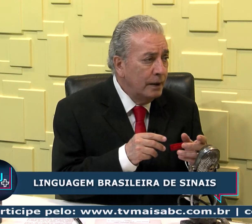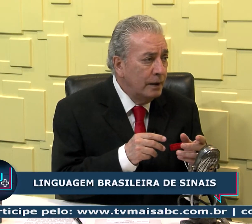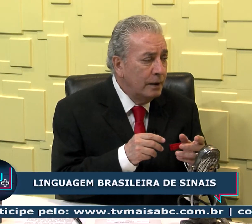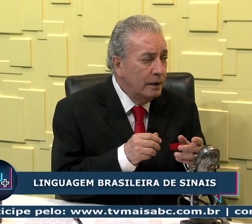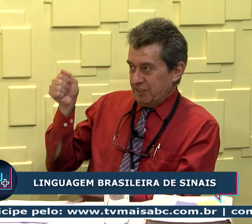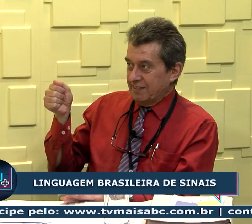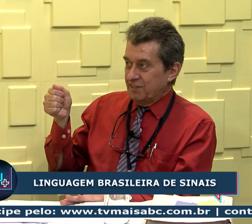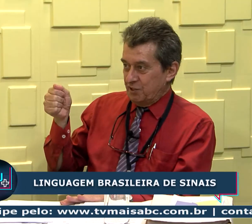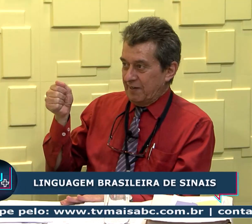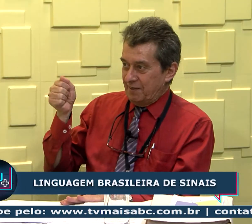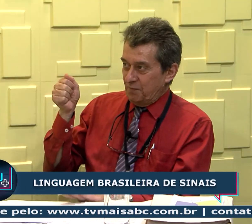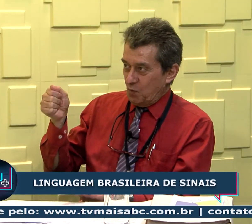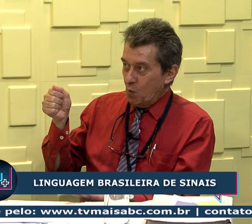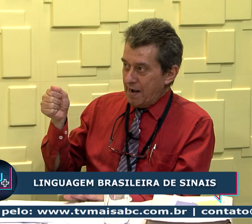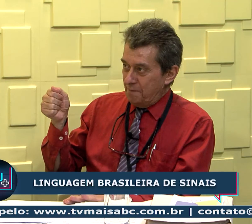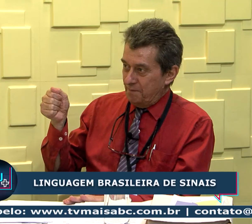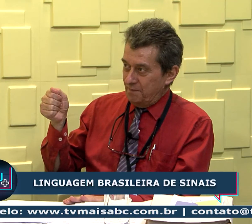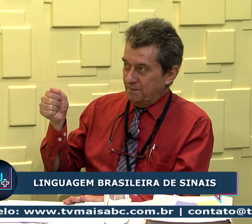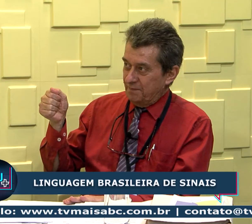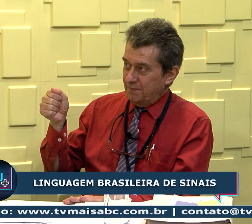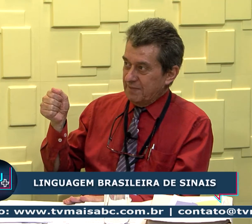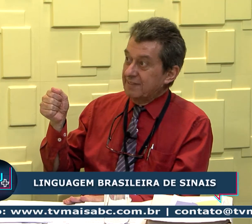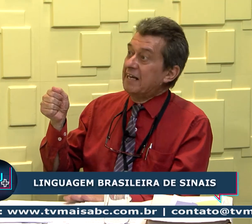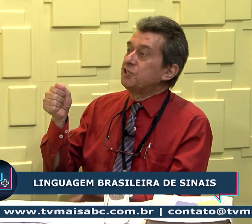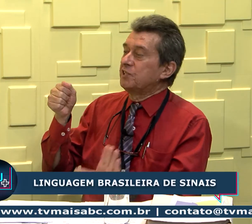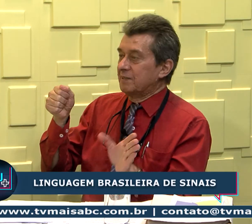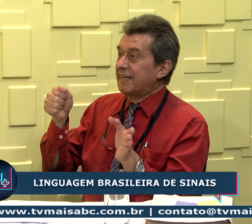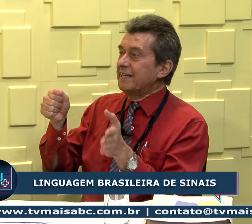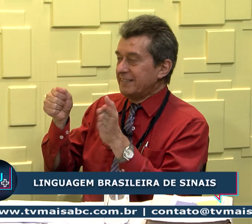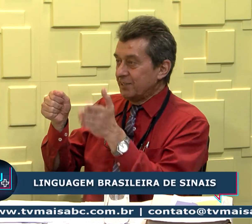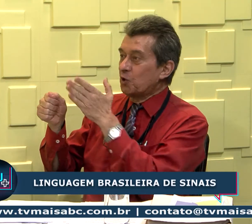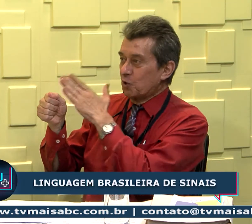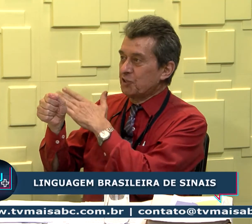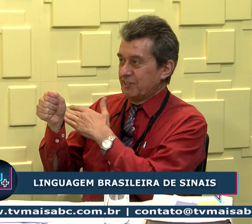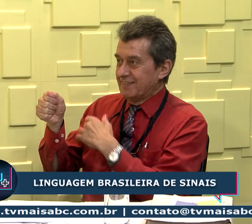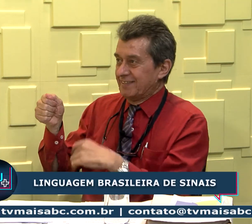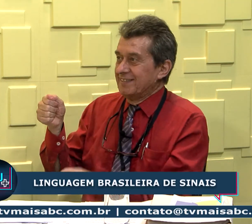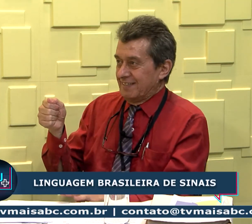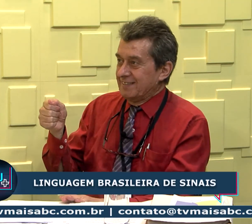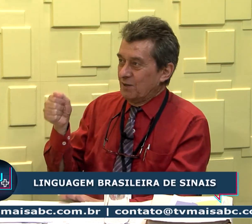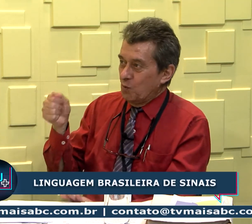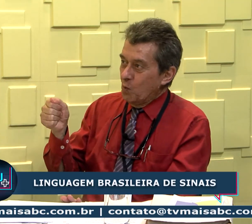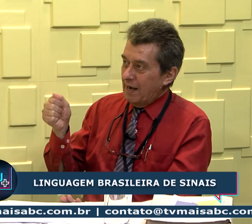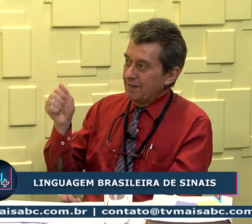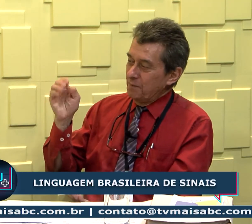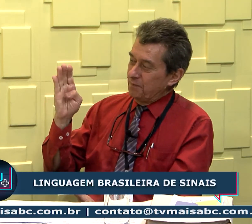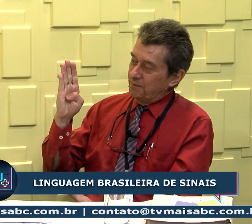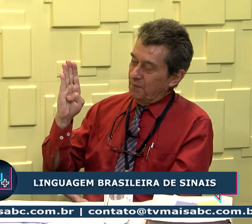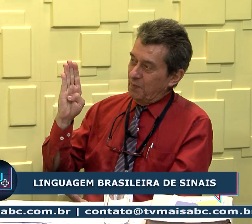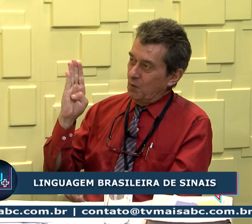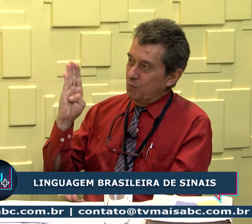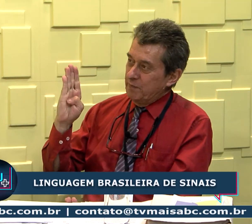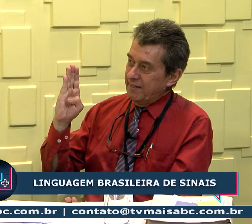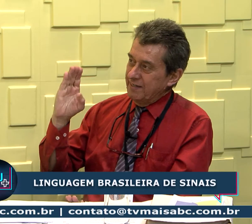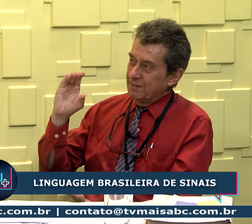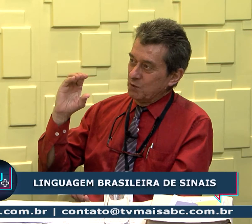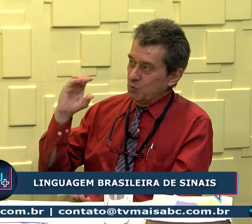tecnologia que a gente chama lá da cloud aqui daqui tecnologia não tá então o a b ou c